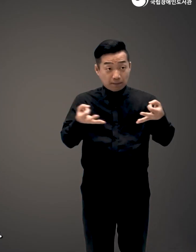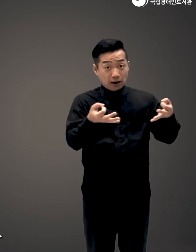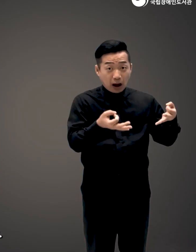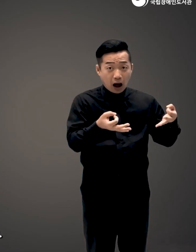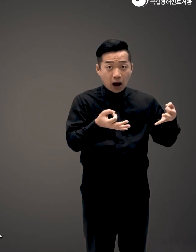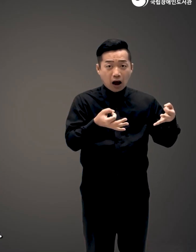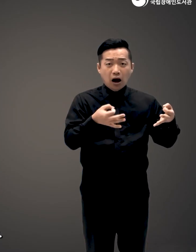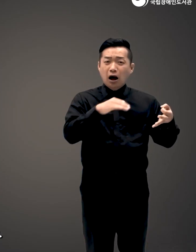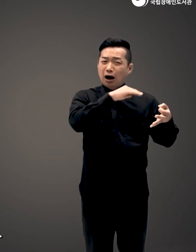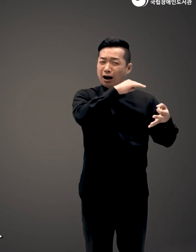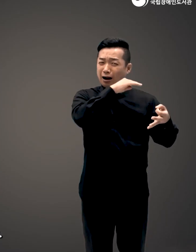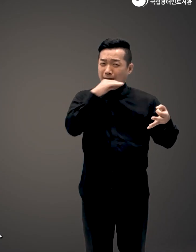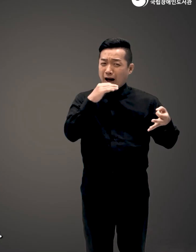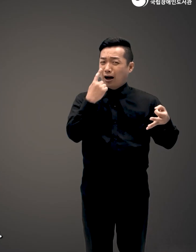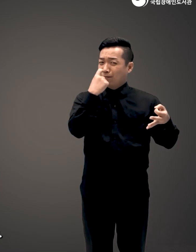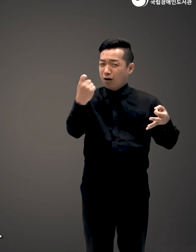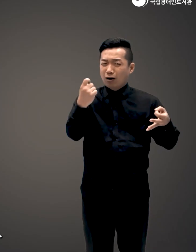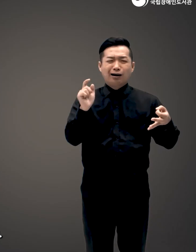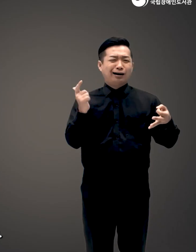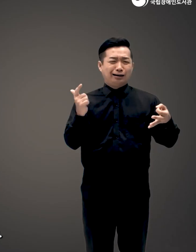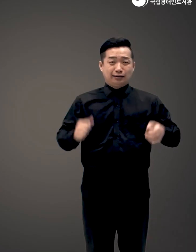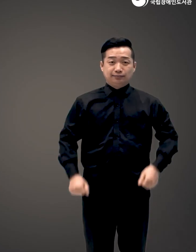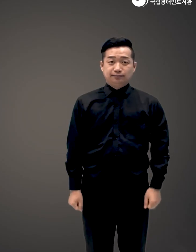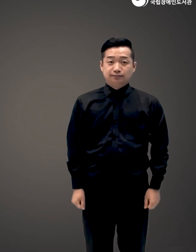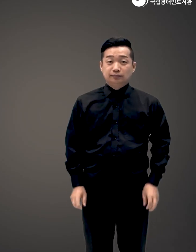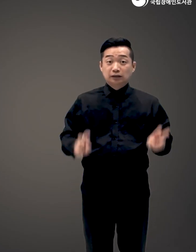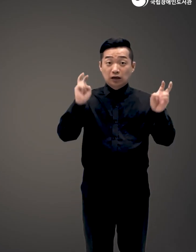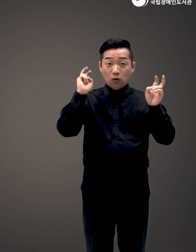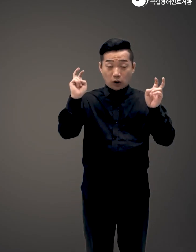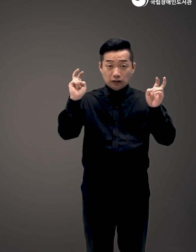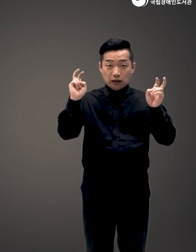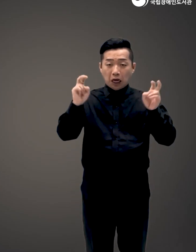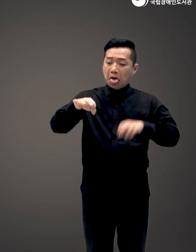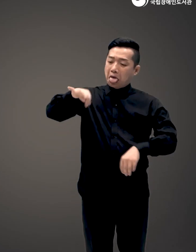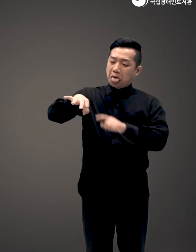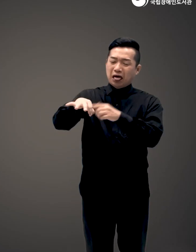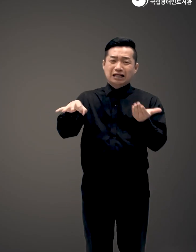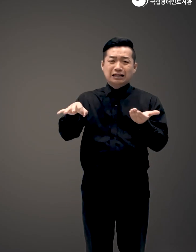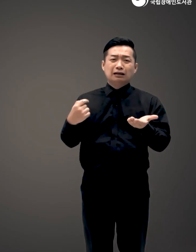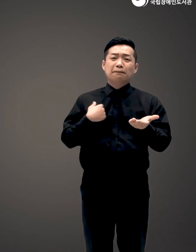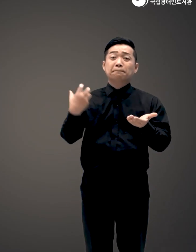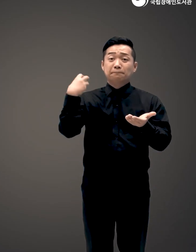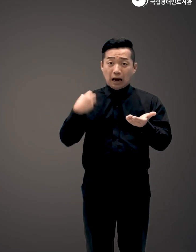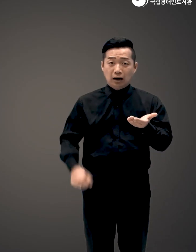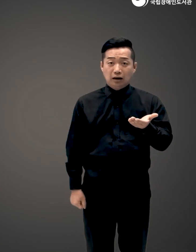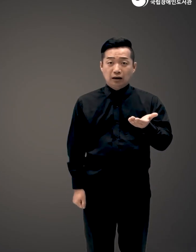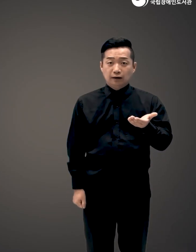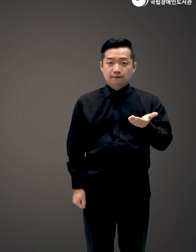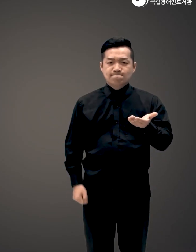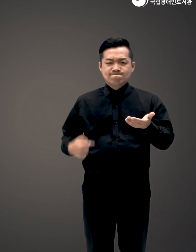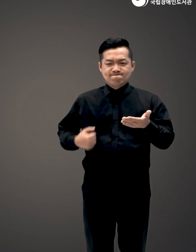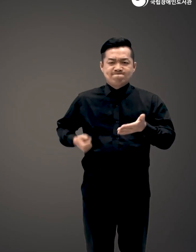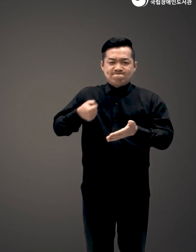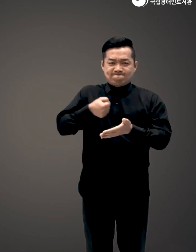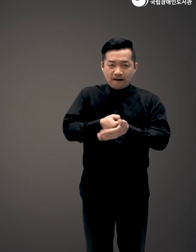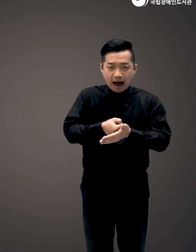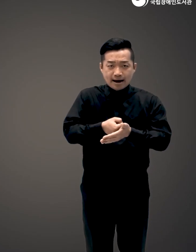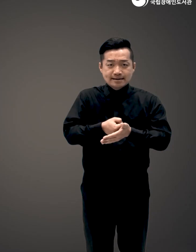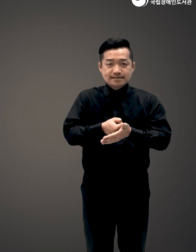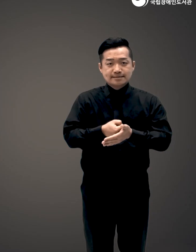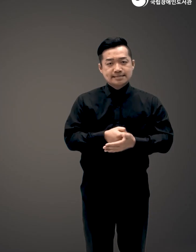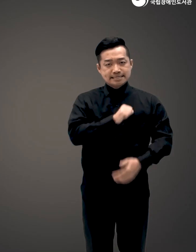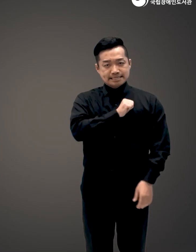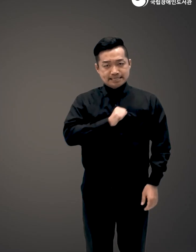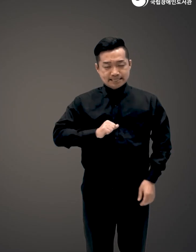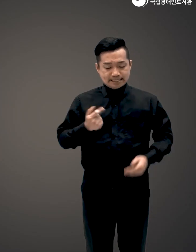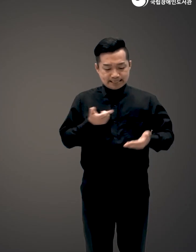보기에 번듯할 수만은 없을 겁니다. 회사에서 등한시하는 업무를 수행하고 절치부심하면서